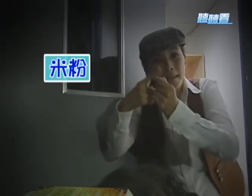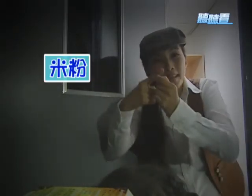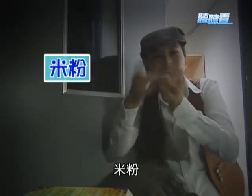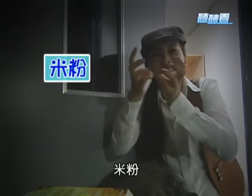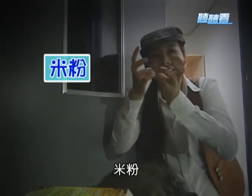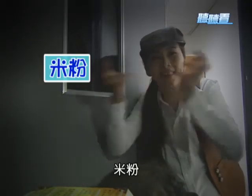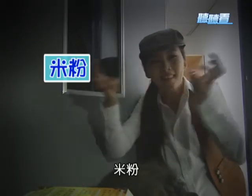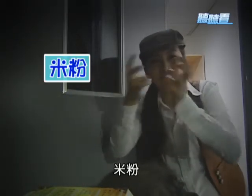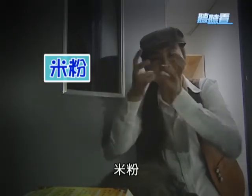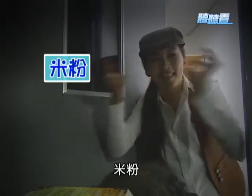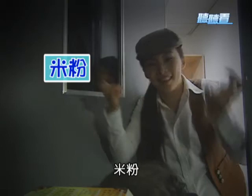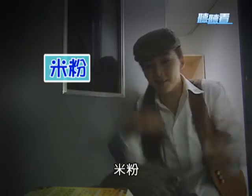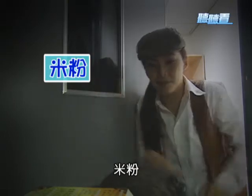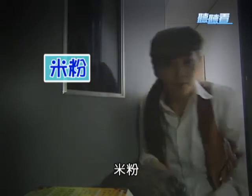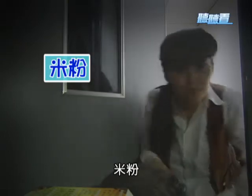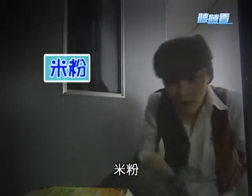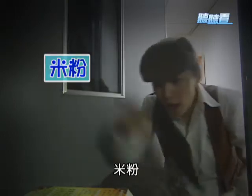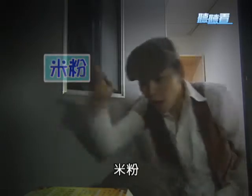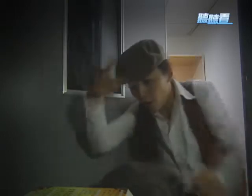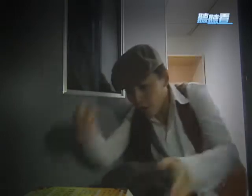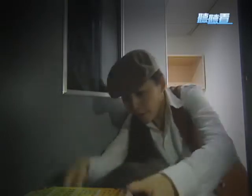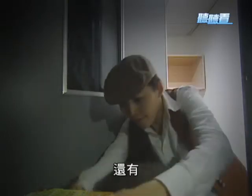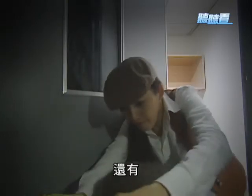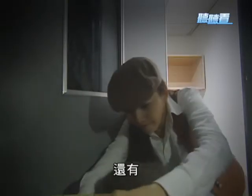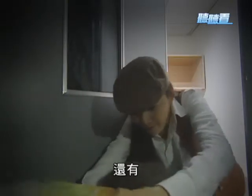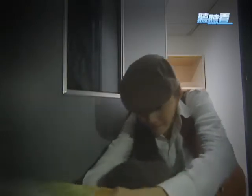米粉，还有啊。